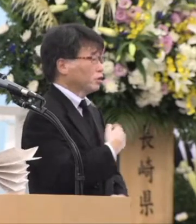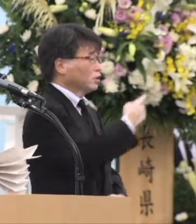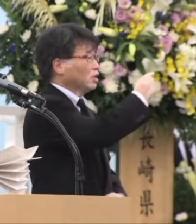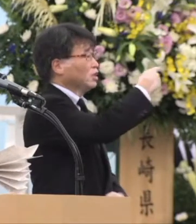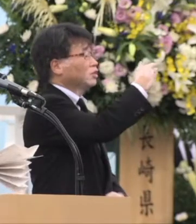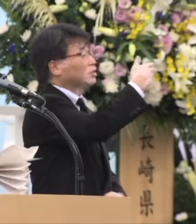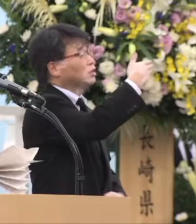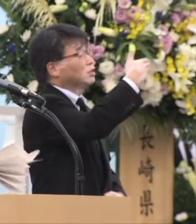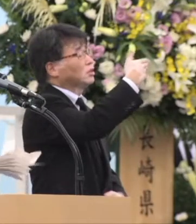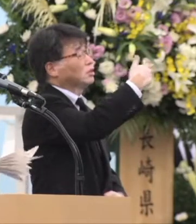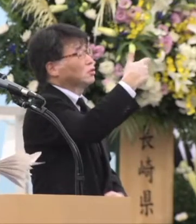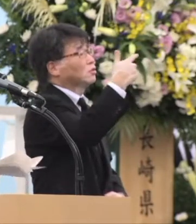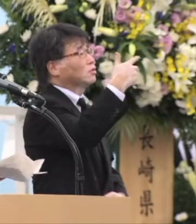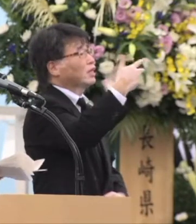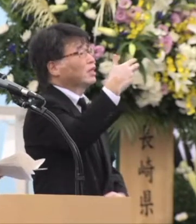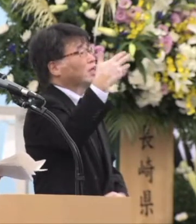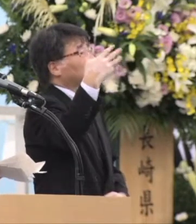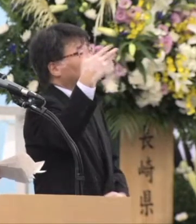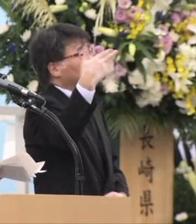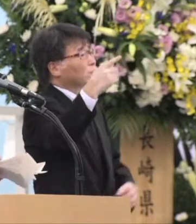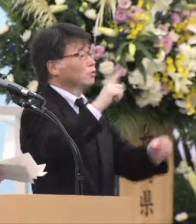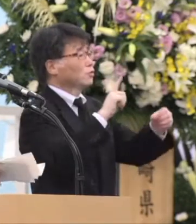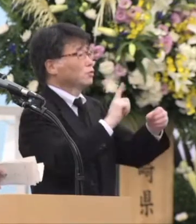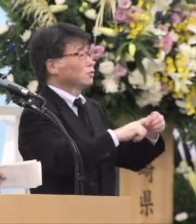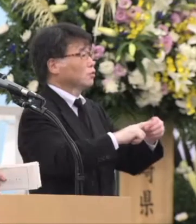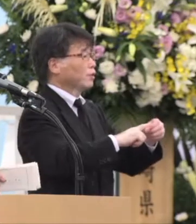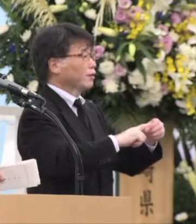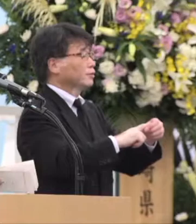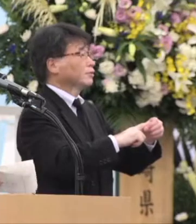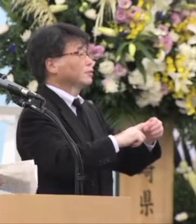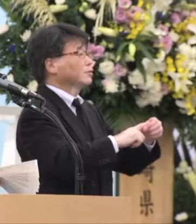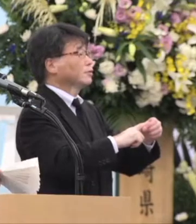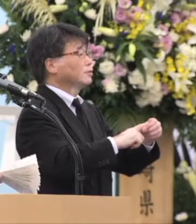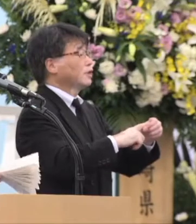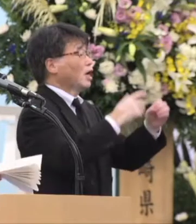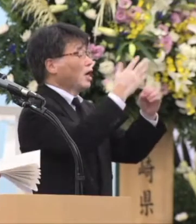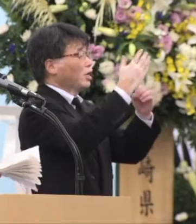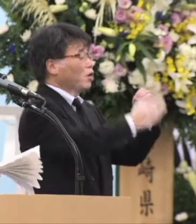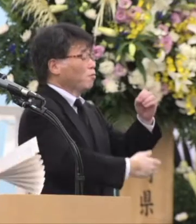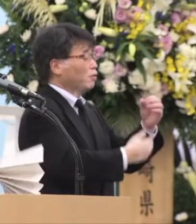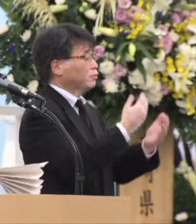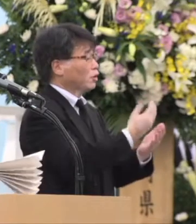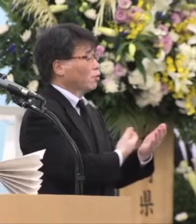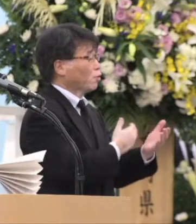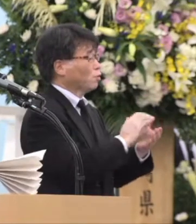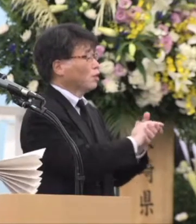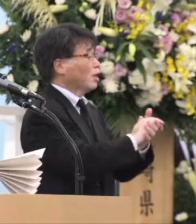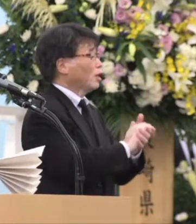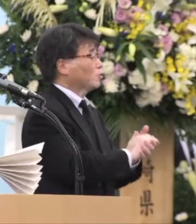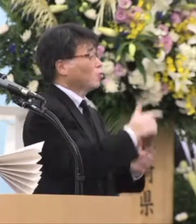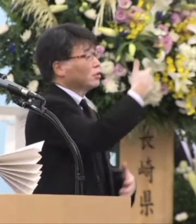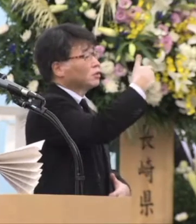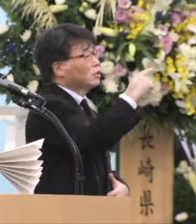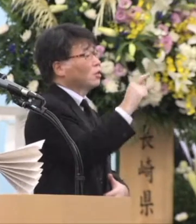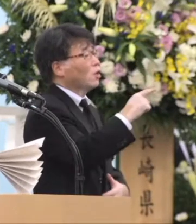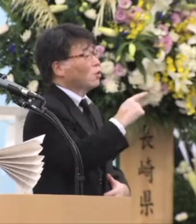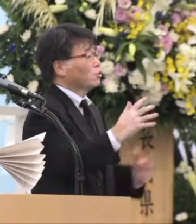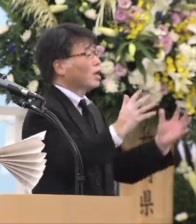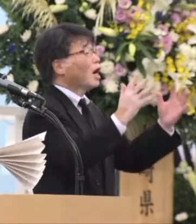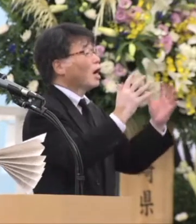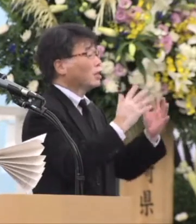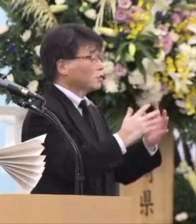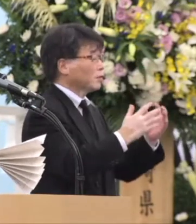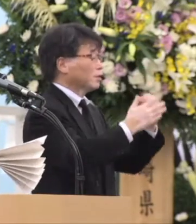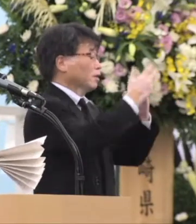1979年原爆で生き残った有志6人で原爆